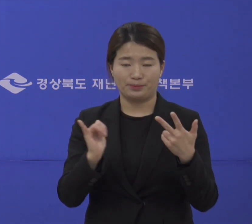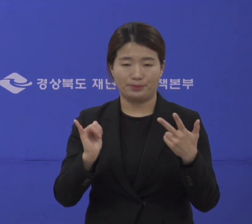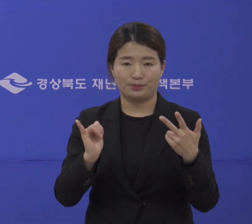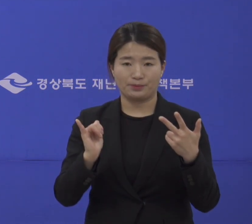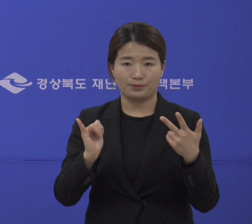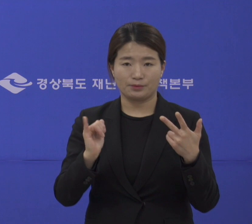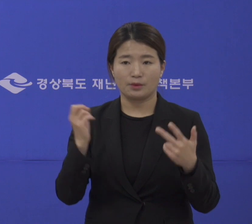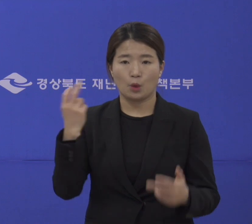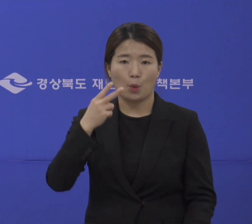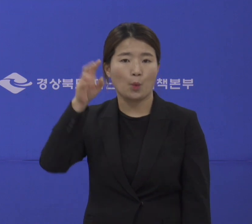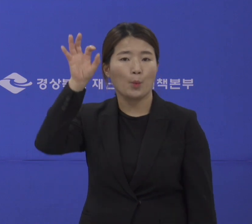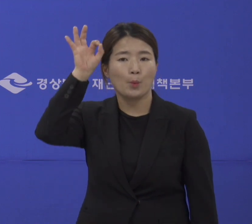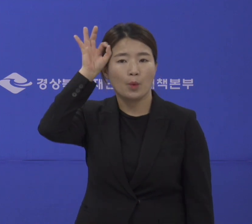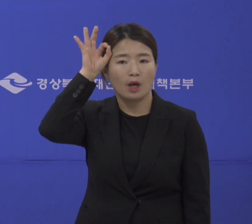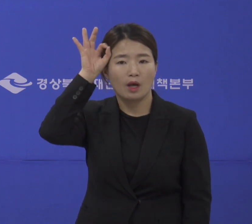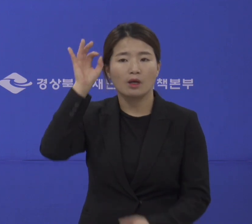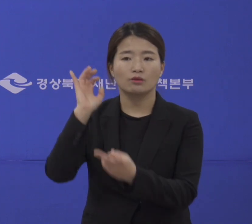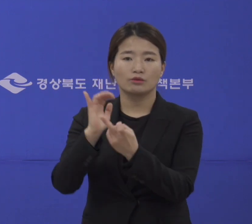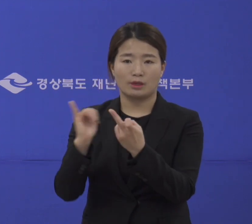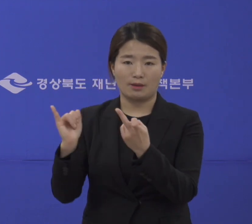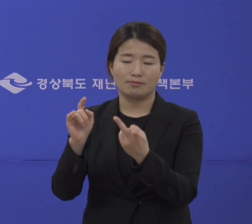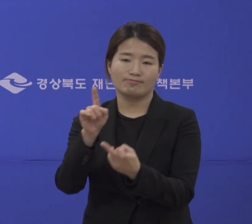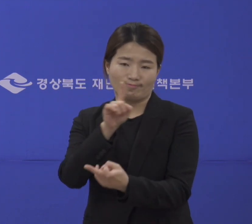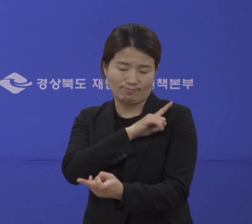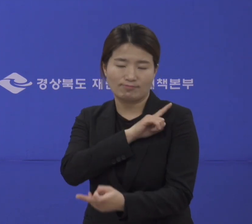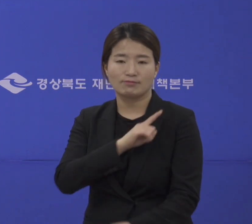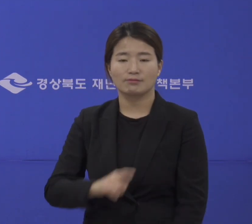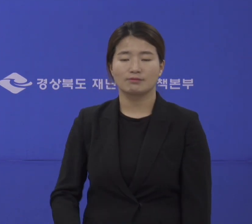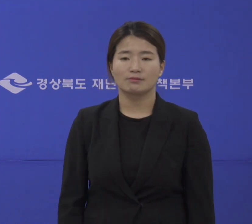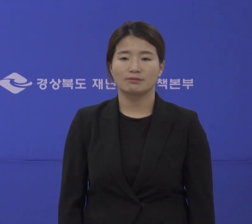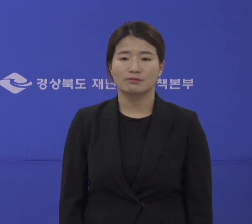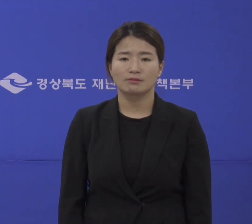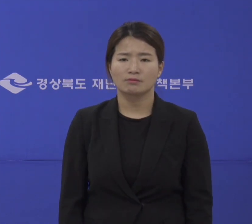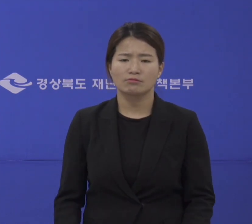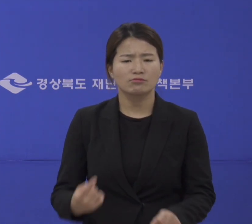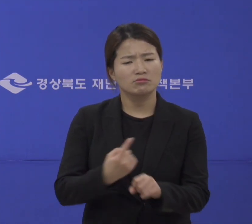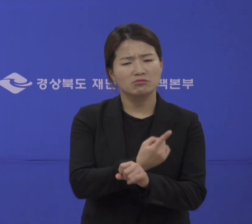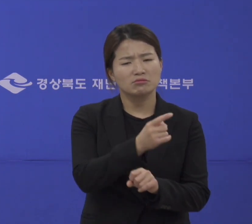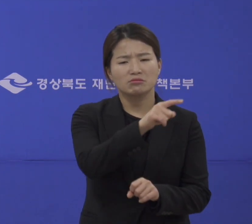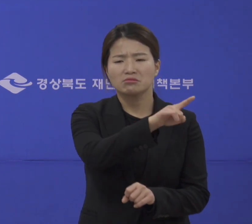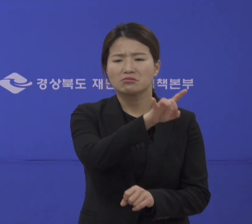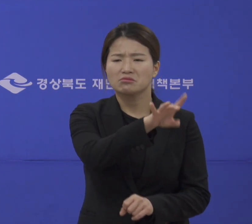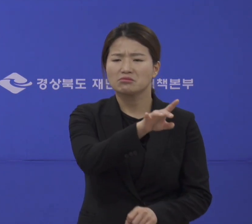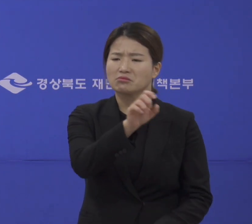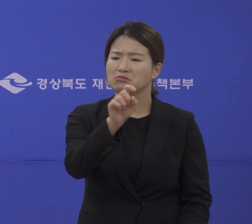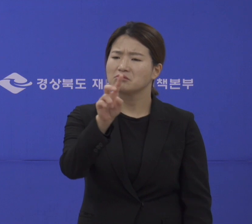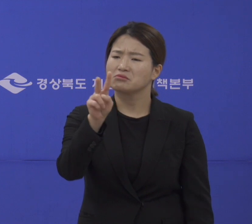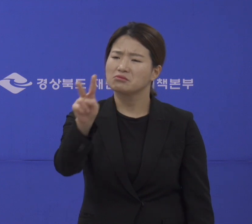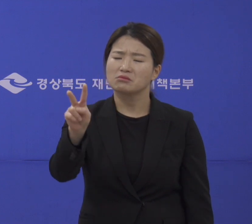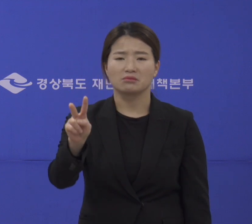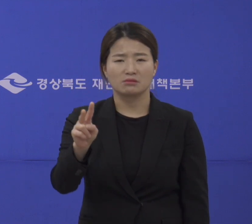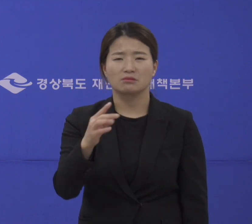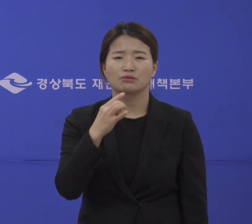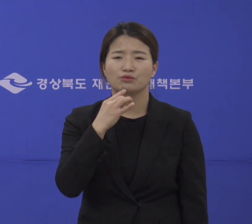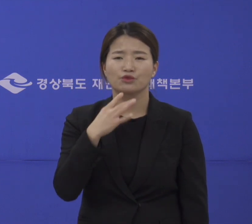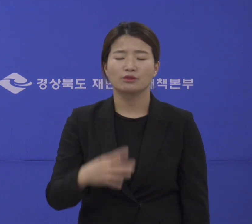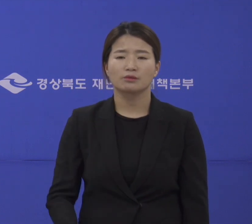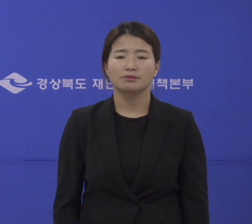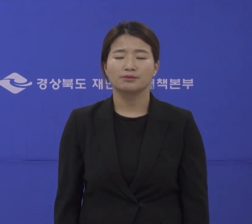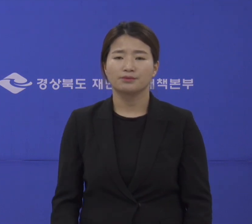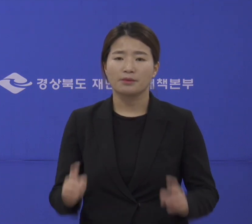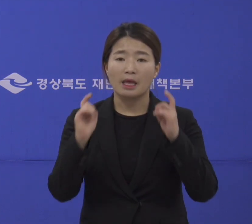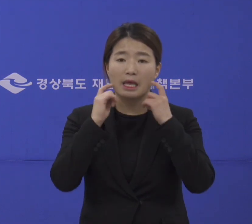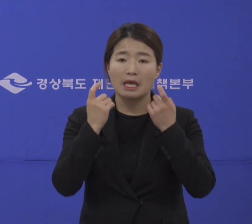7명이고 그다음에 포항이 12명 가장 많습니다. 그래서 나머지는 한두 명씩 뭐 이렇게 근무를 하고 있습니다.